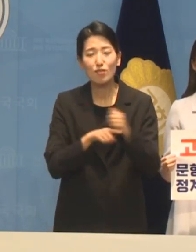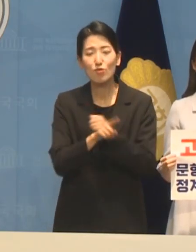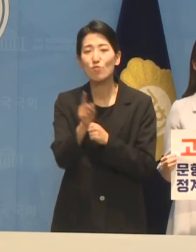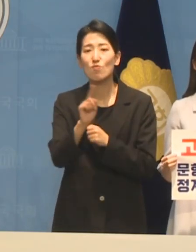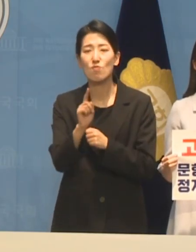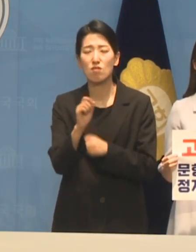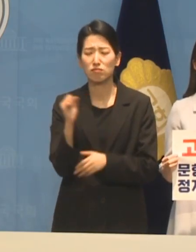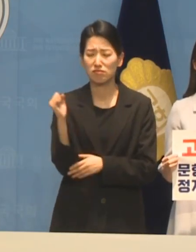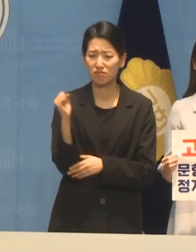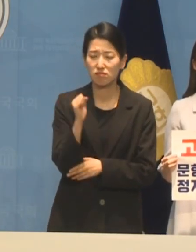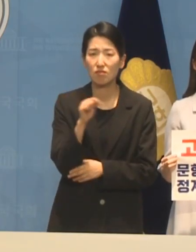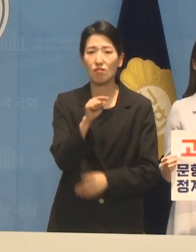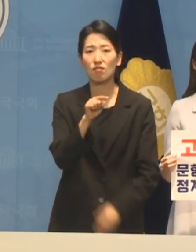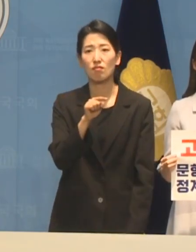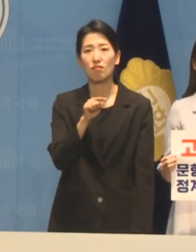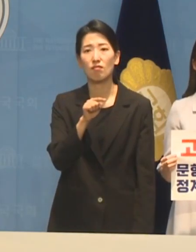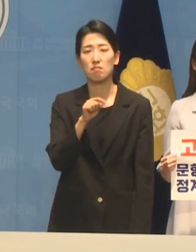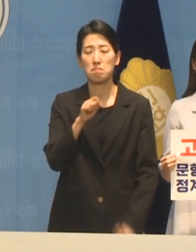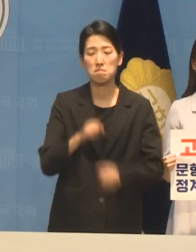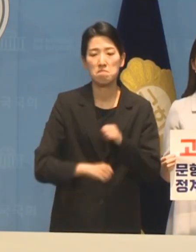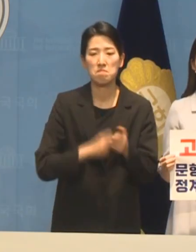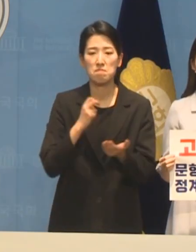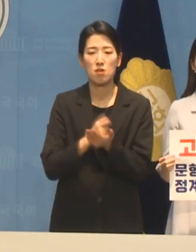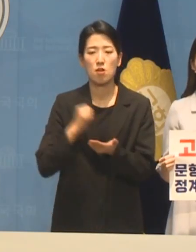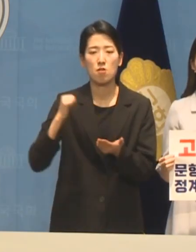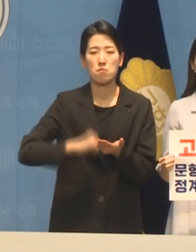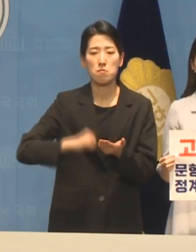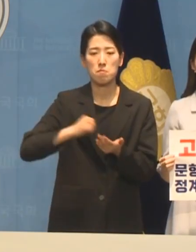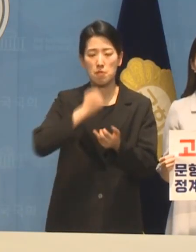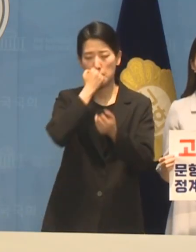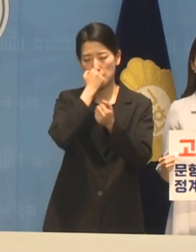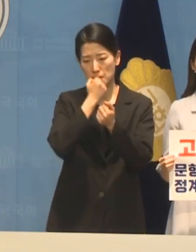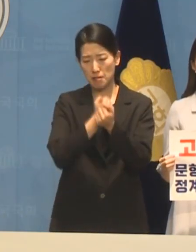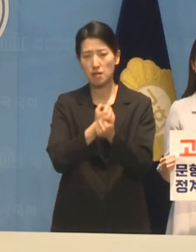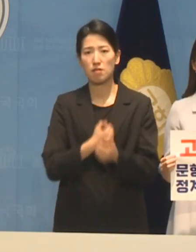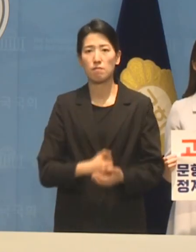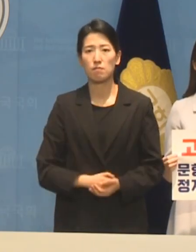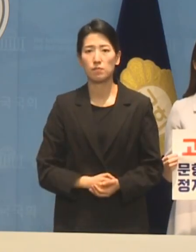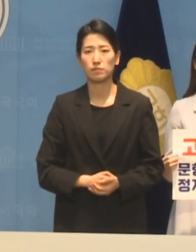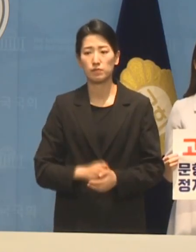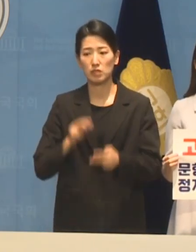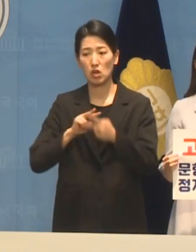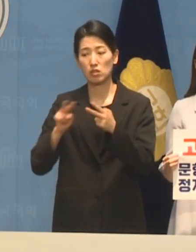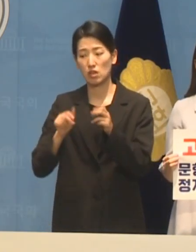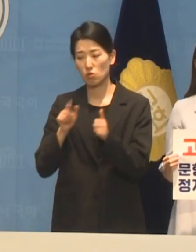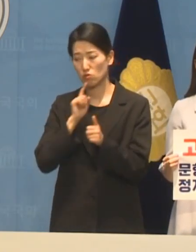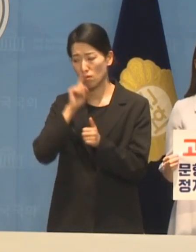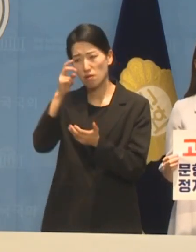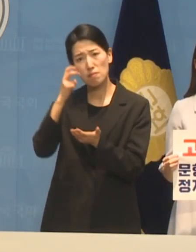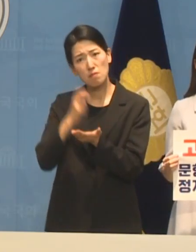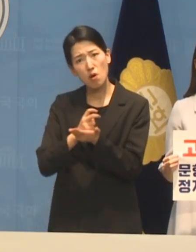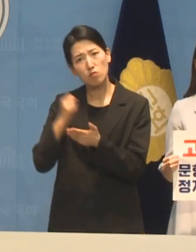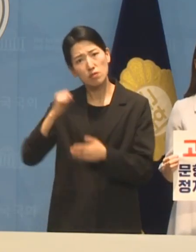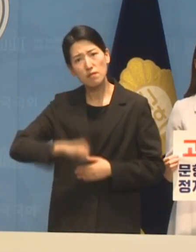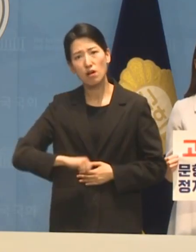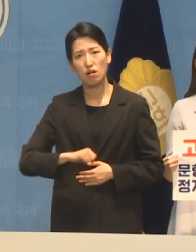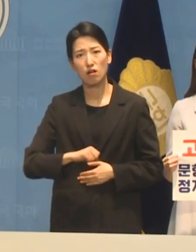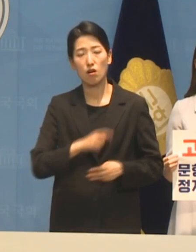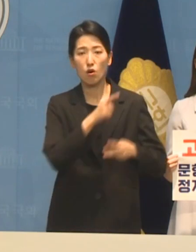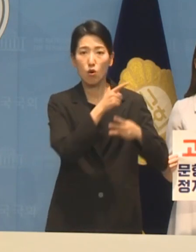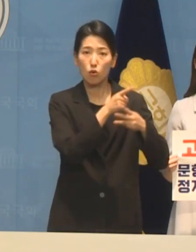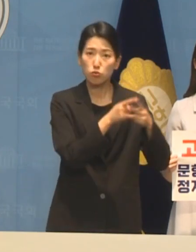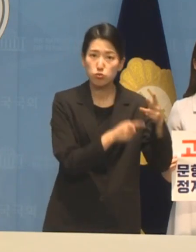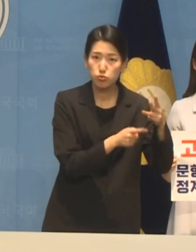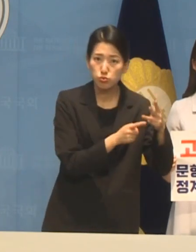헌법재판소까지 서슴지 않고 위반하고 또한 형사소송법을 위반하여 피소추인 방어권과